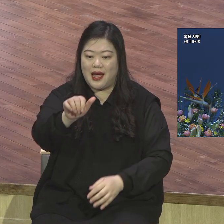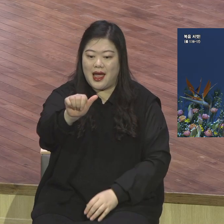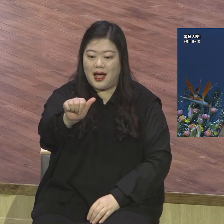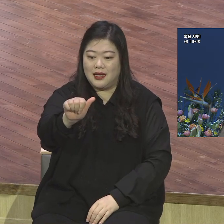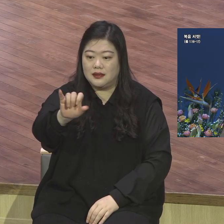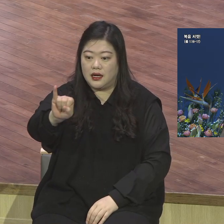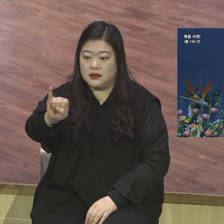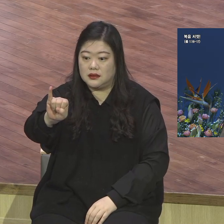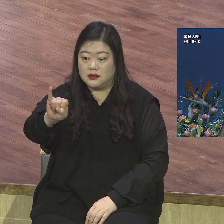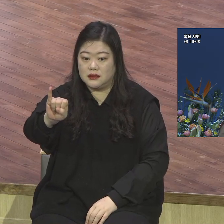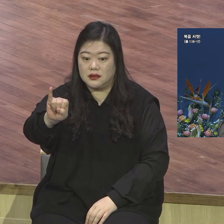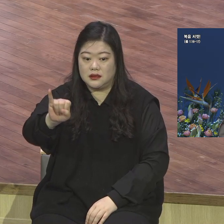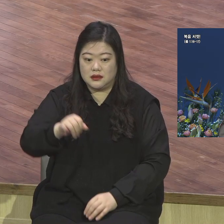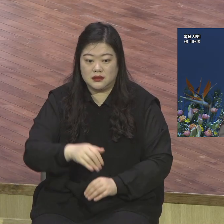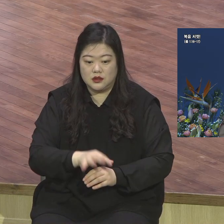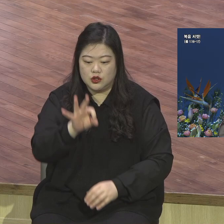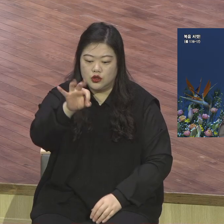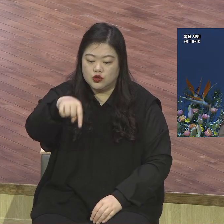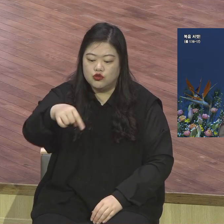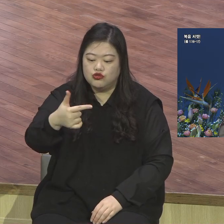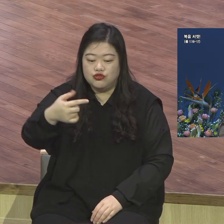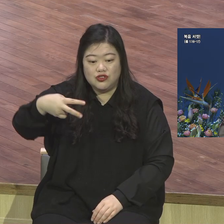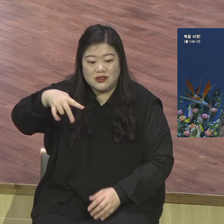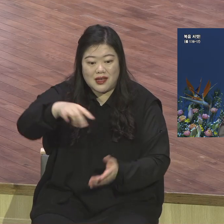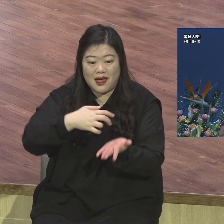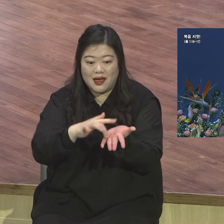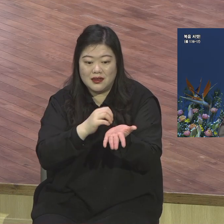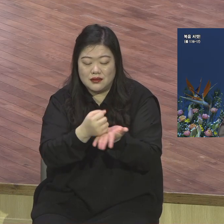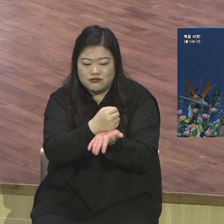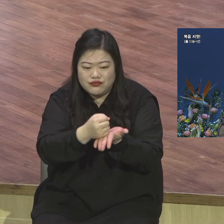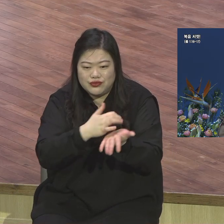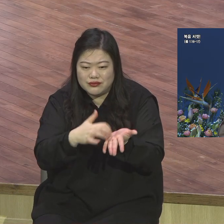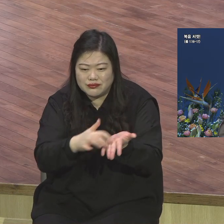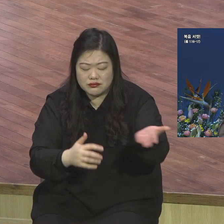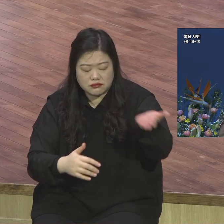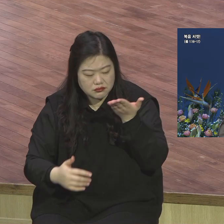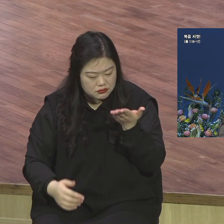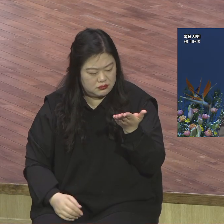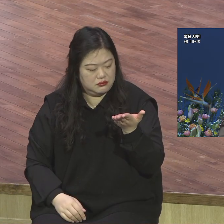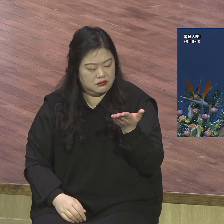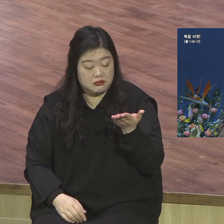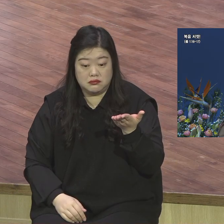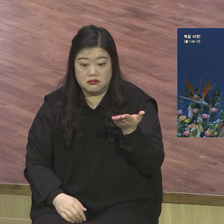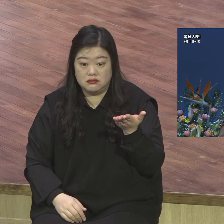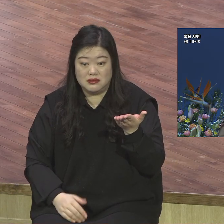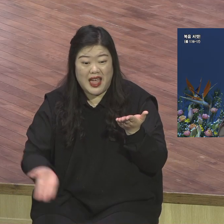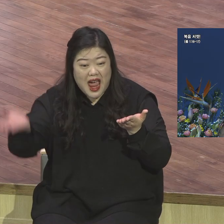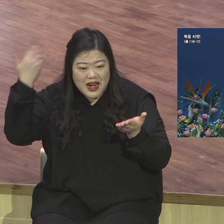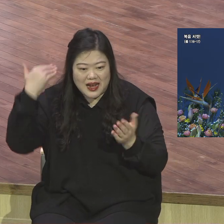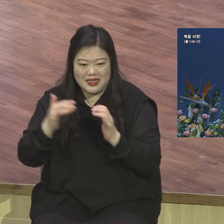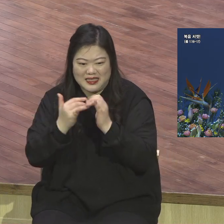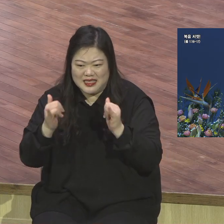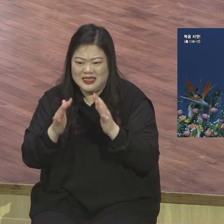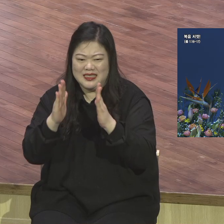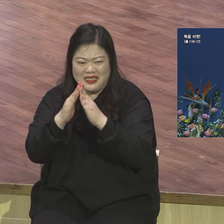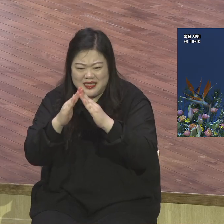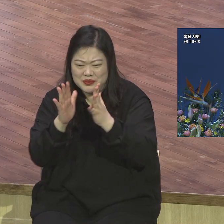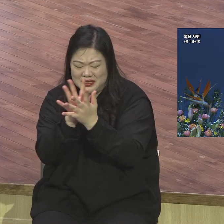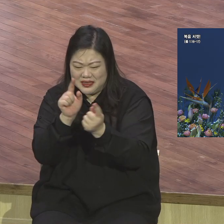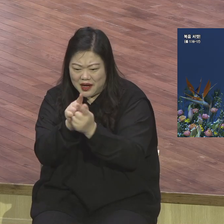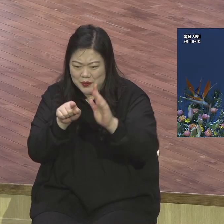운세를 그렇게 봐주는 챗봇이라고 하는 그러한 인공지능으로 대화하는